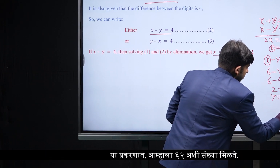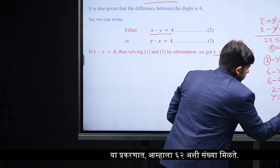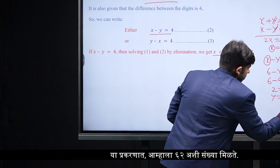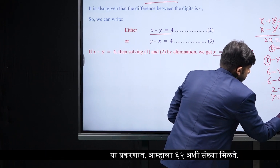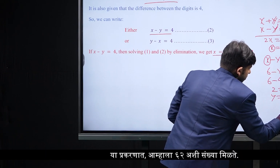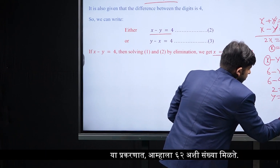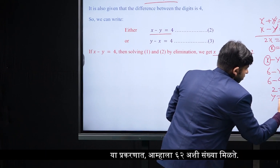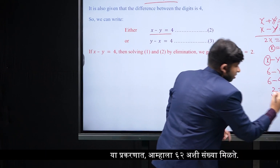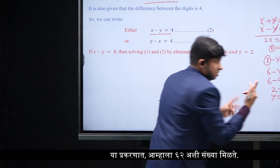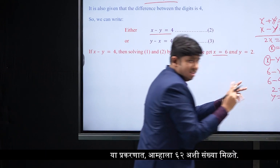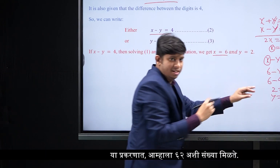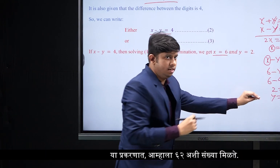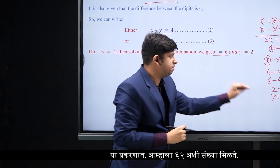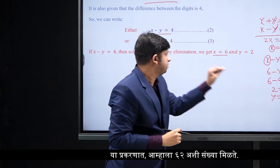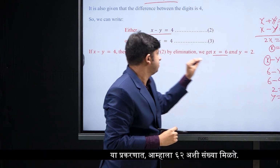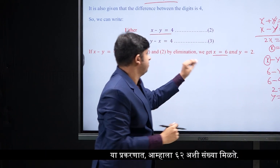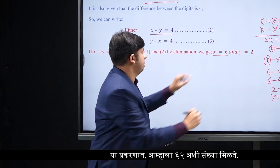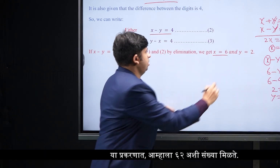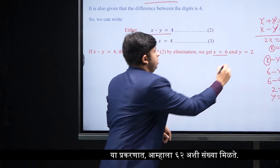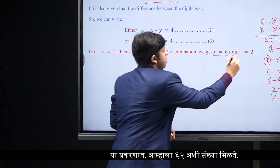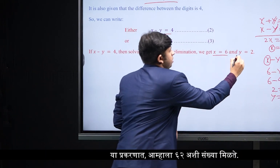या प्रकरणात आम्हाला 62 अशी संख्या मिळते.